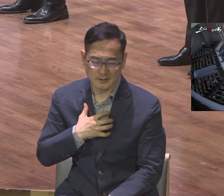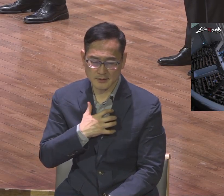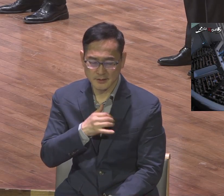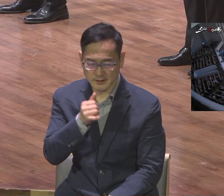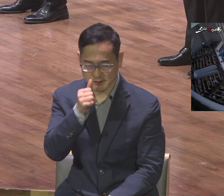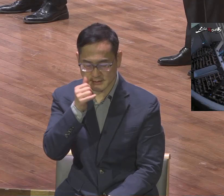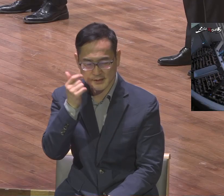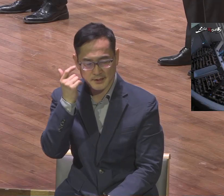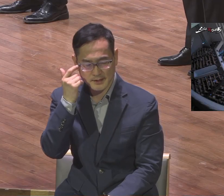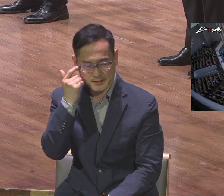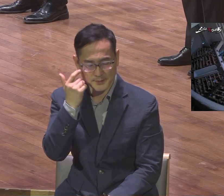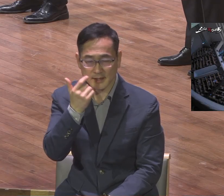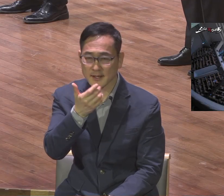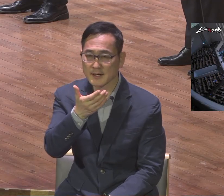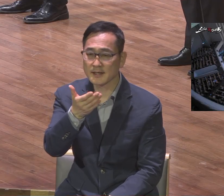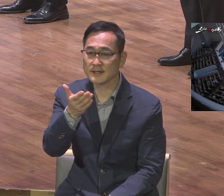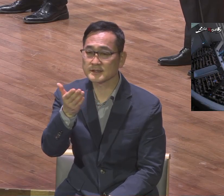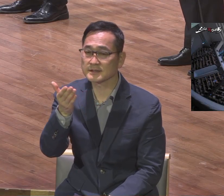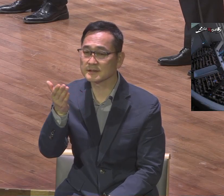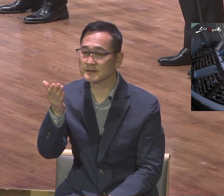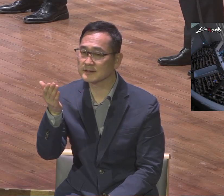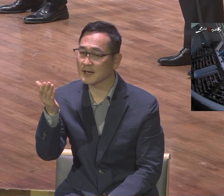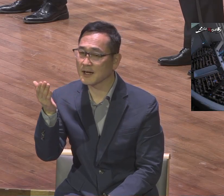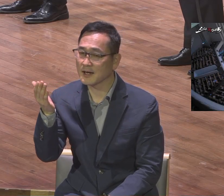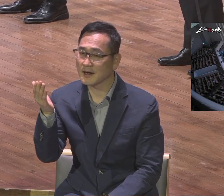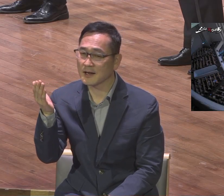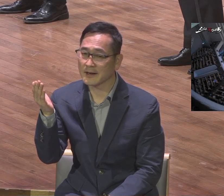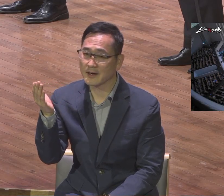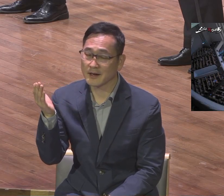난 근심이